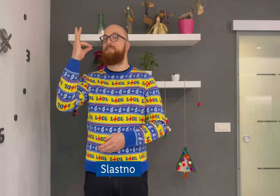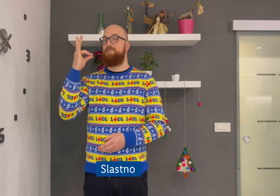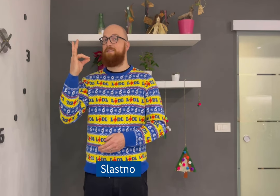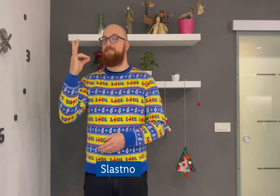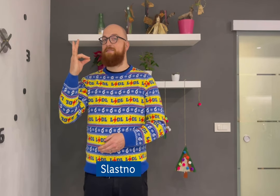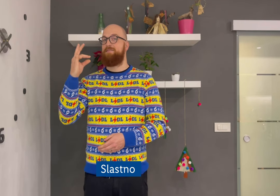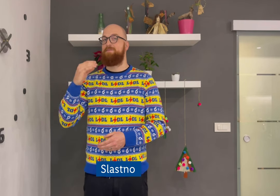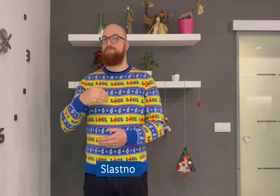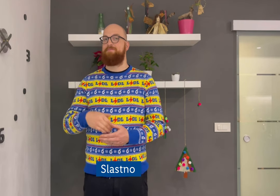Slastno.